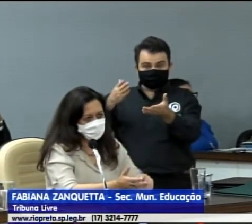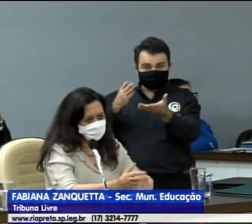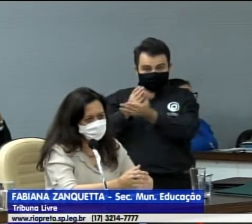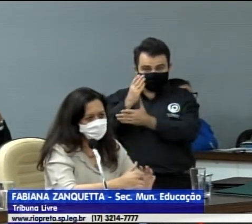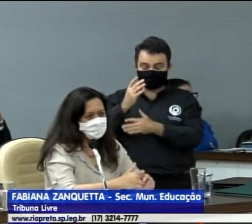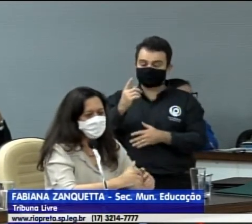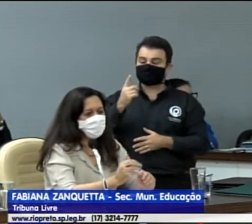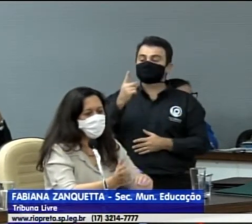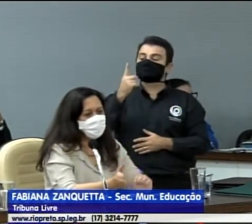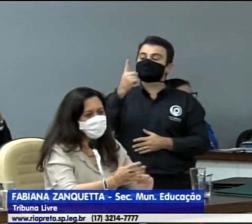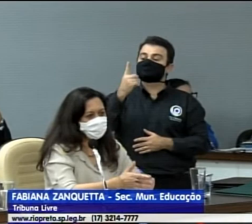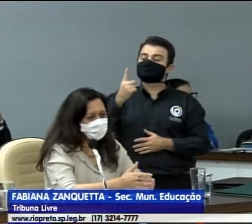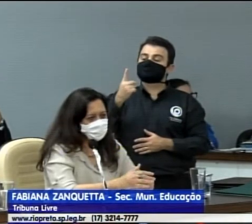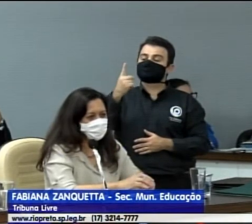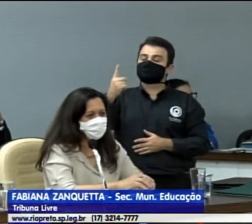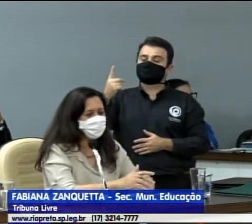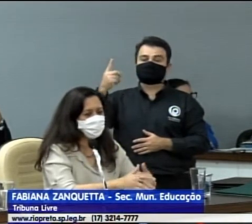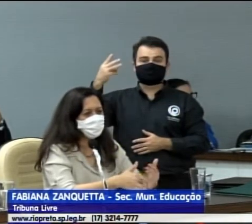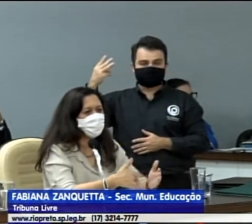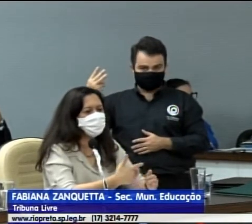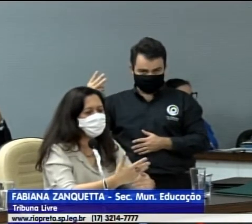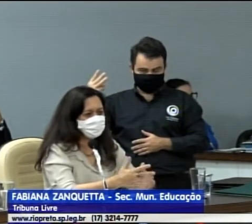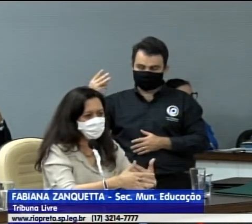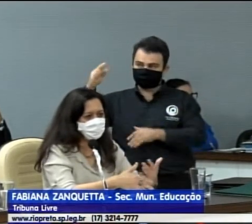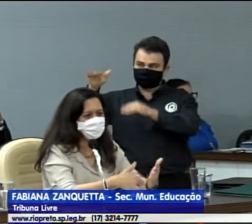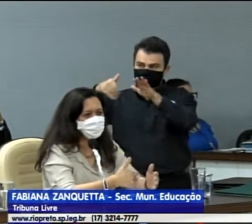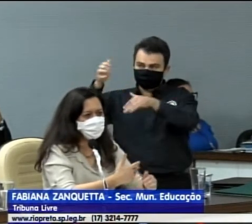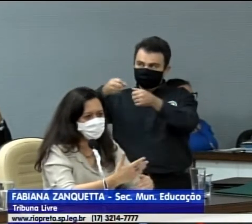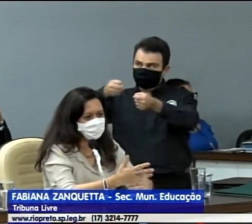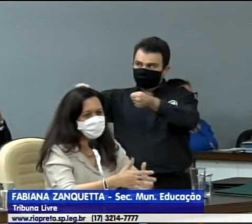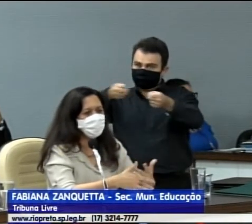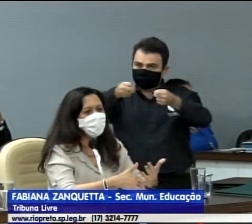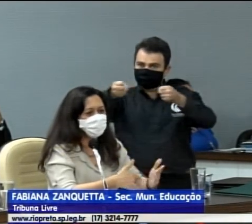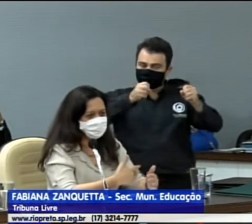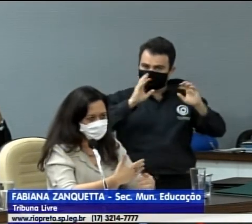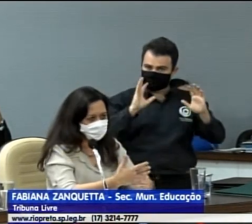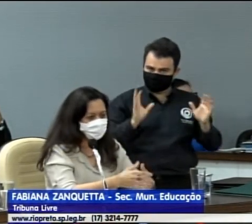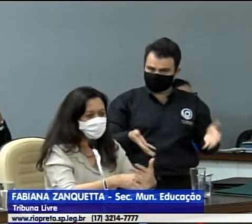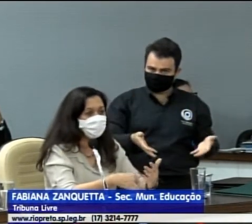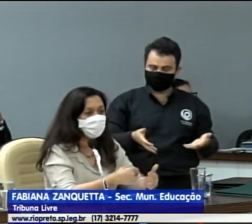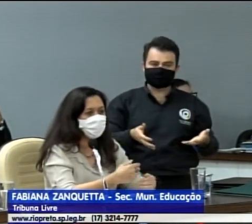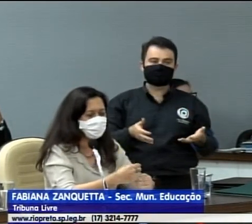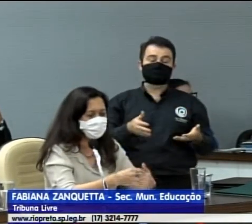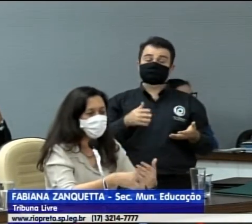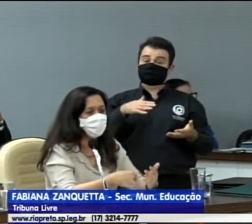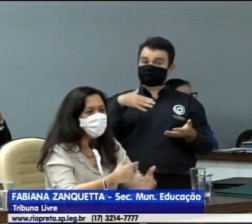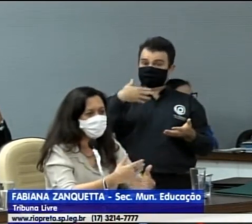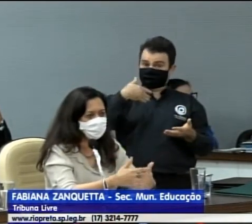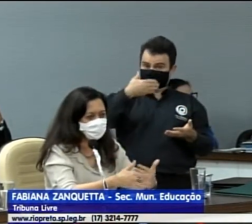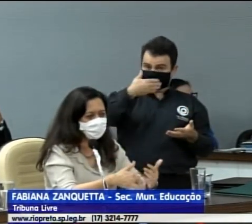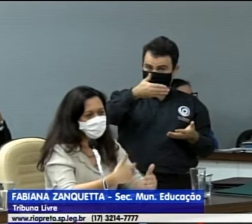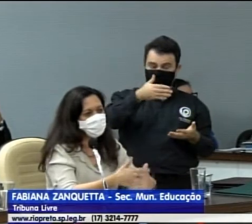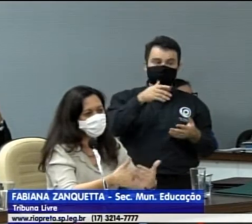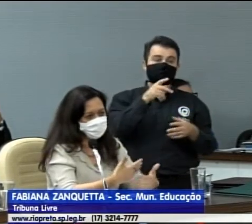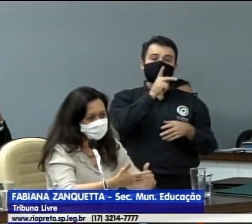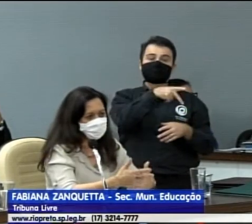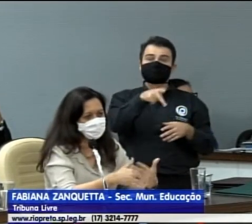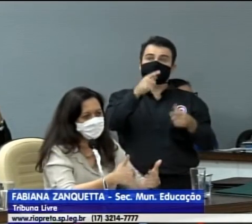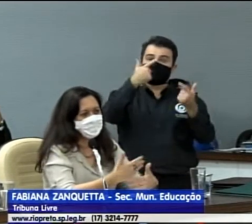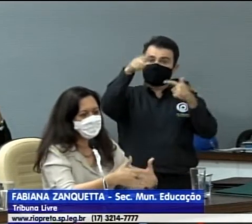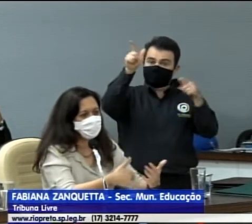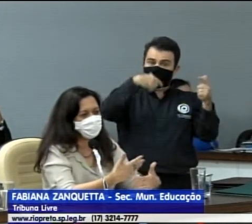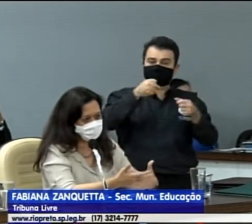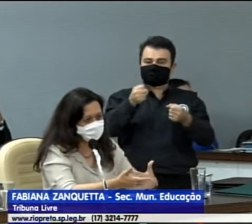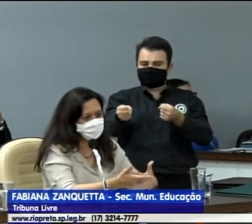chamamos, e depois daquele momento, todas as exonerações que aconteceram e cargos que eram possível nós chamarmos,